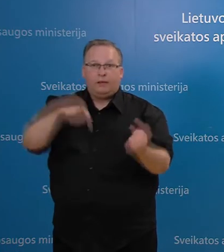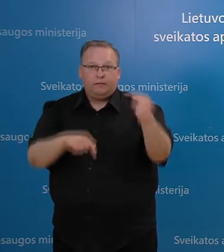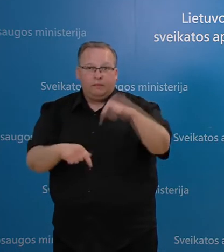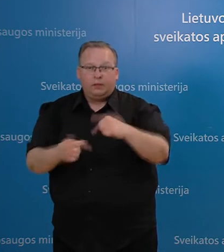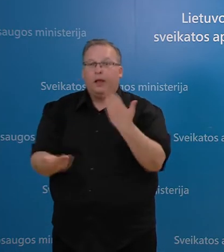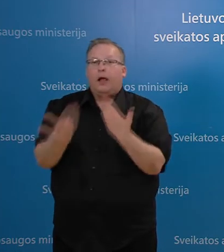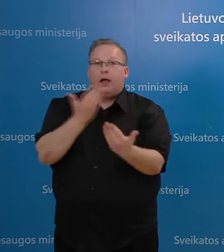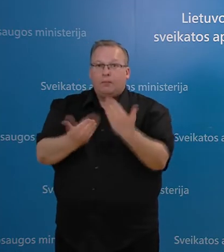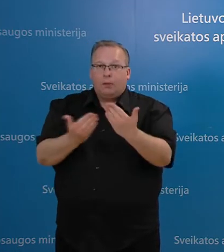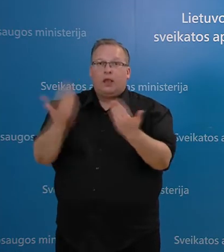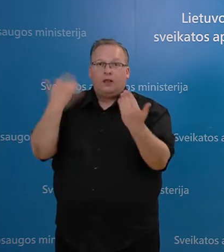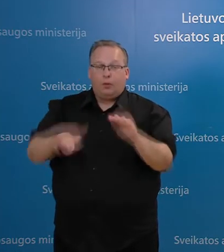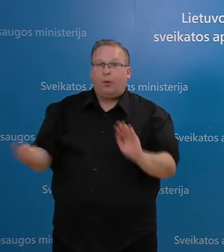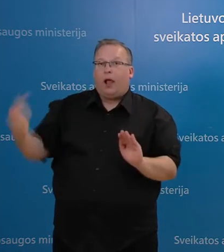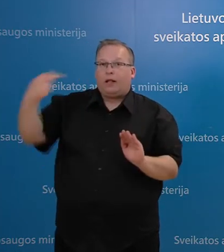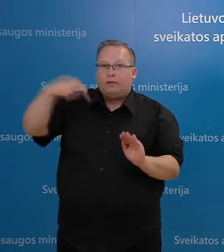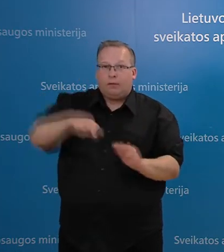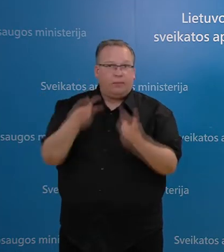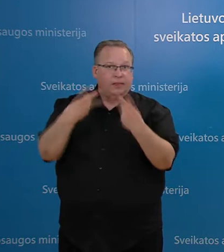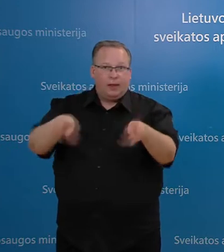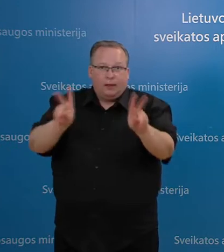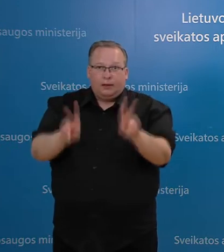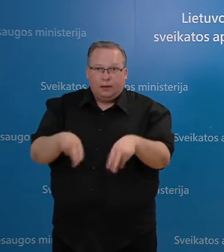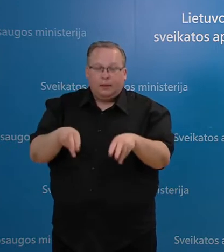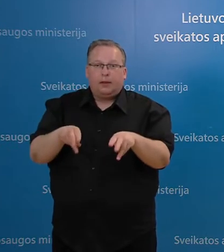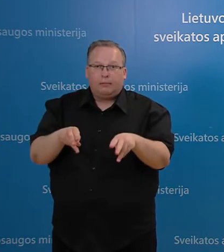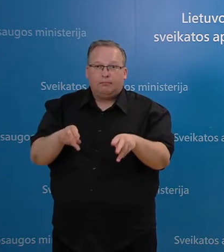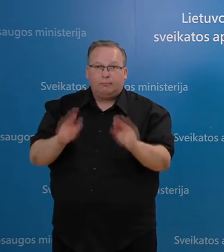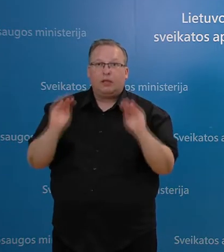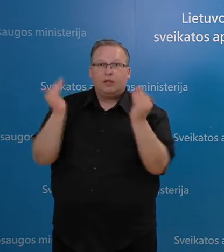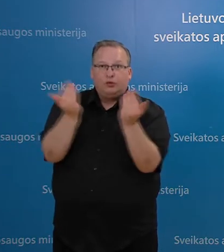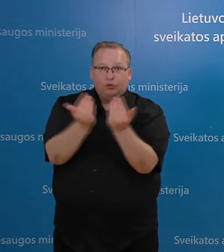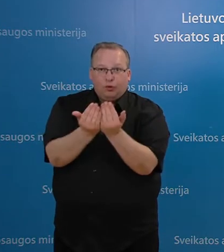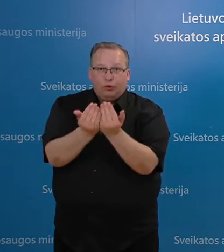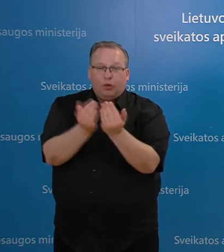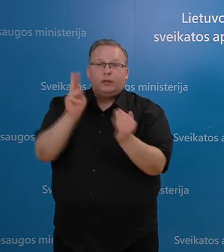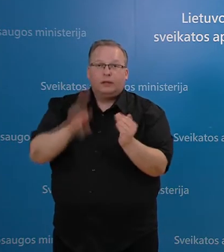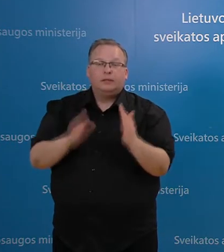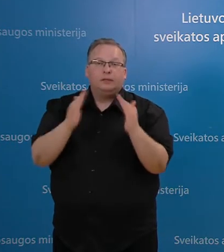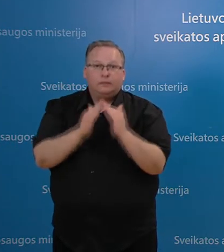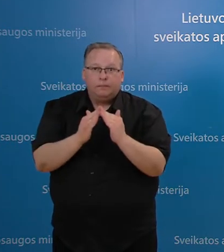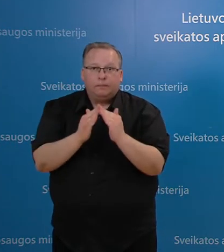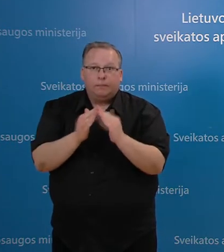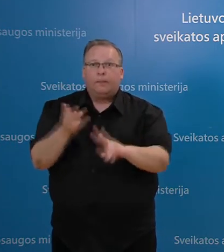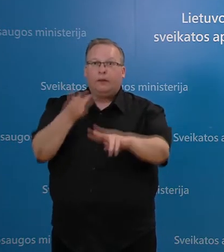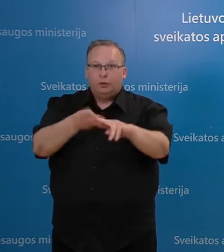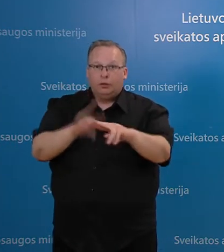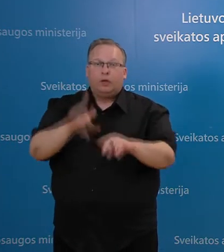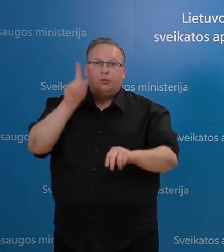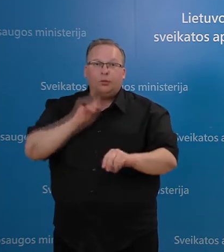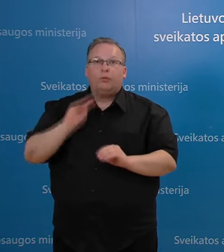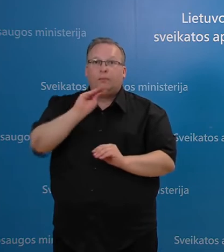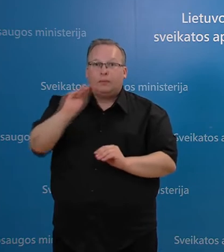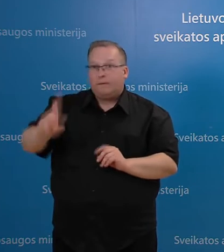kurių atvykus nebereikia izoliuotis. Tai norėčiau tiesiog priminti, kad iš